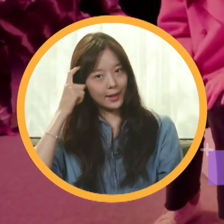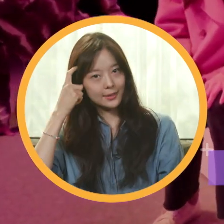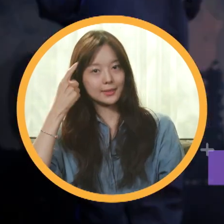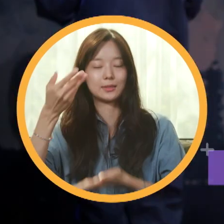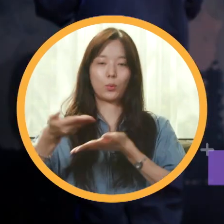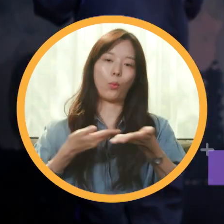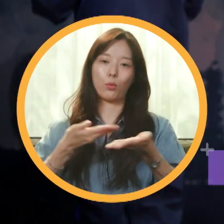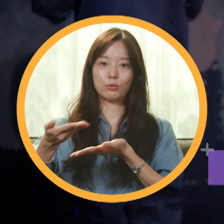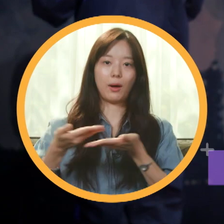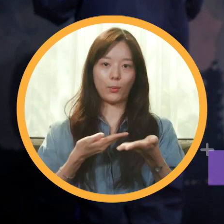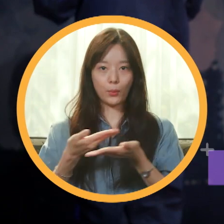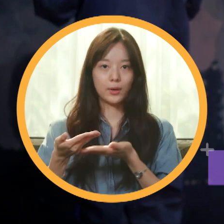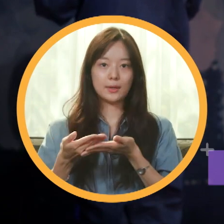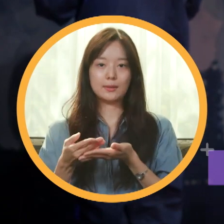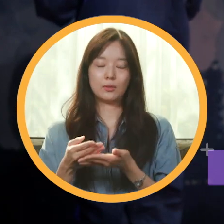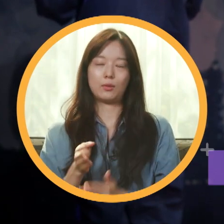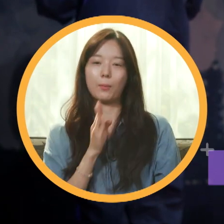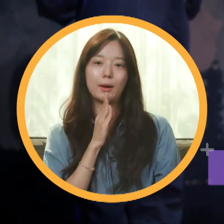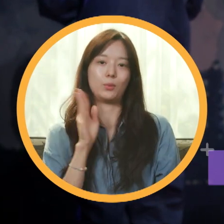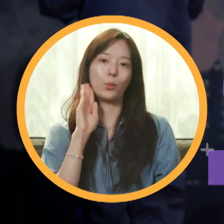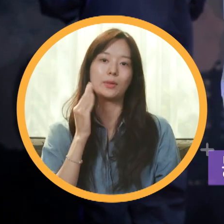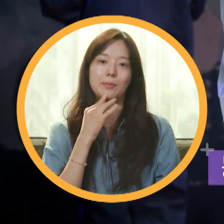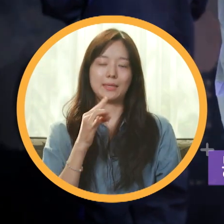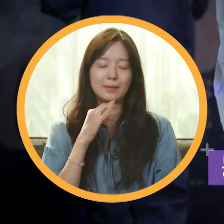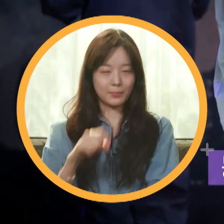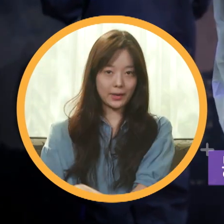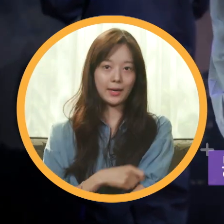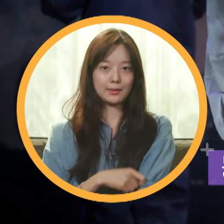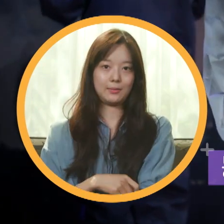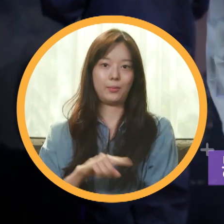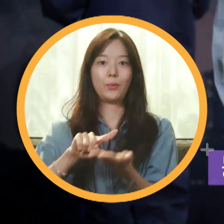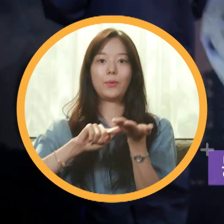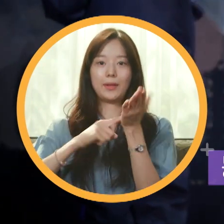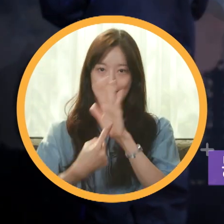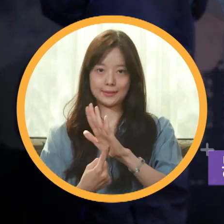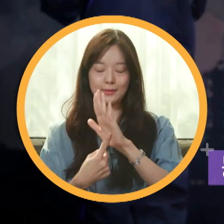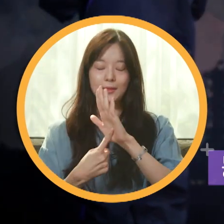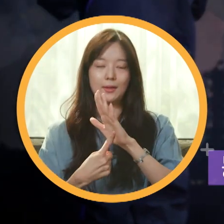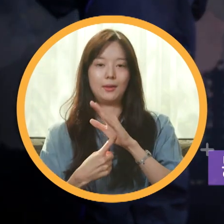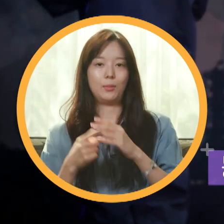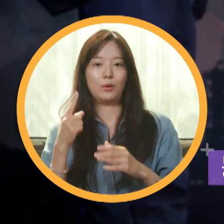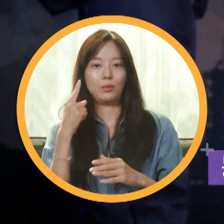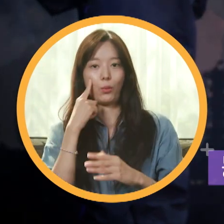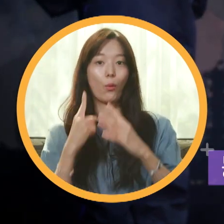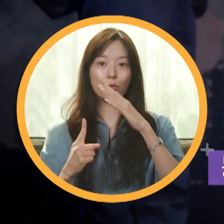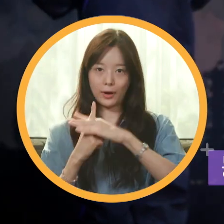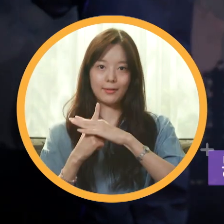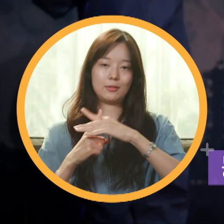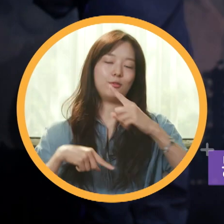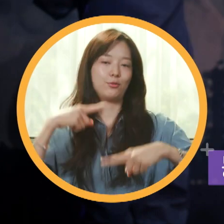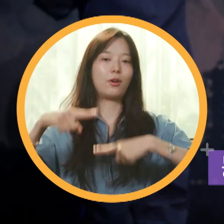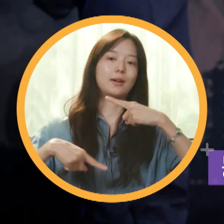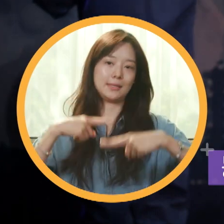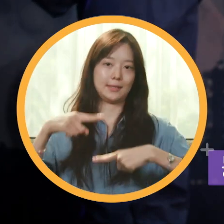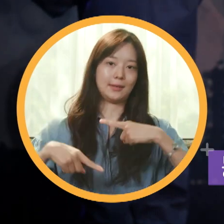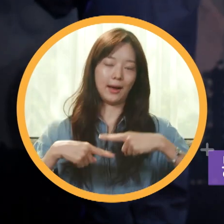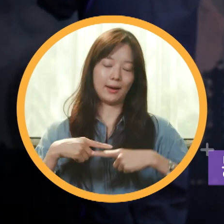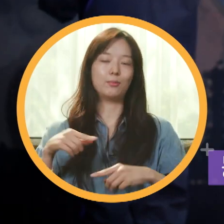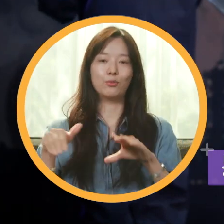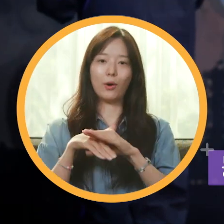상관이 계속 보유하고 그리고 정말 노인만 특별하게 포용하는 보유한 수월이